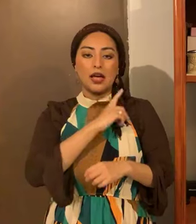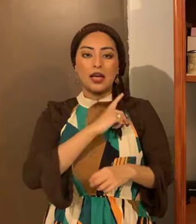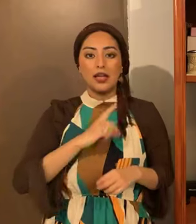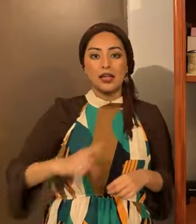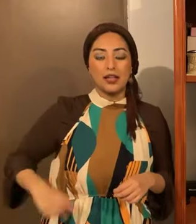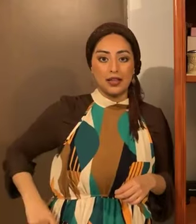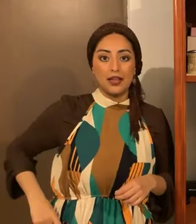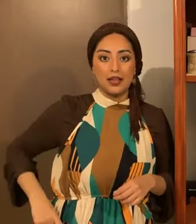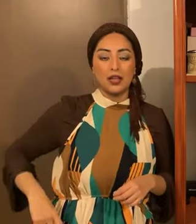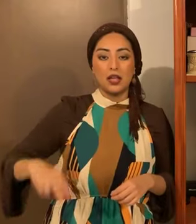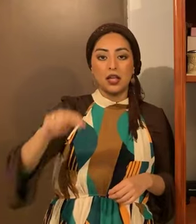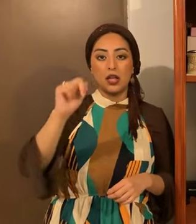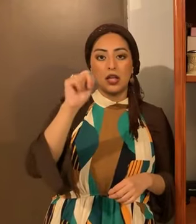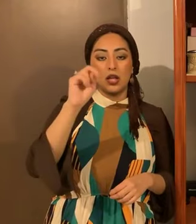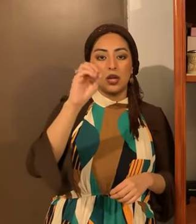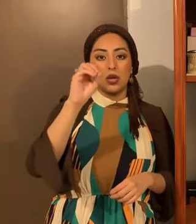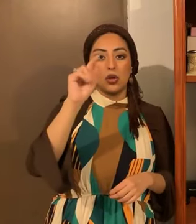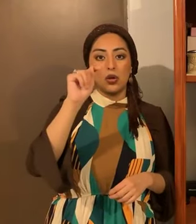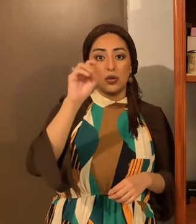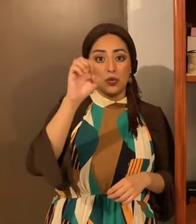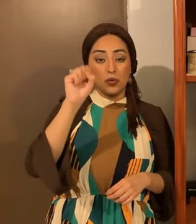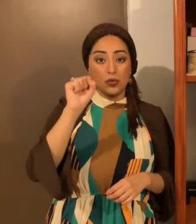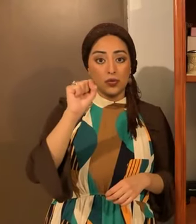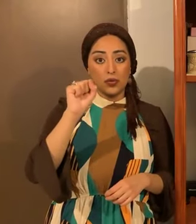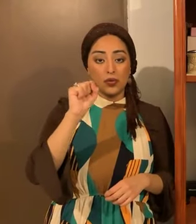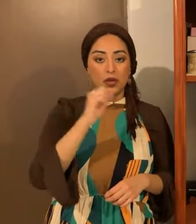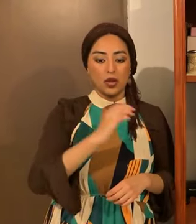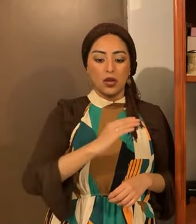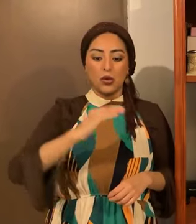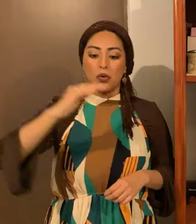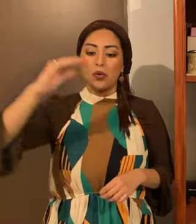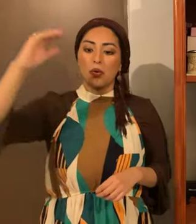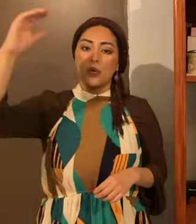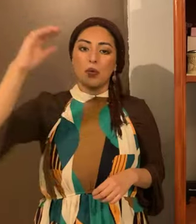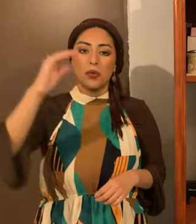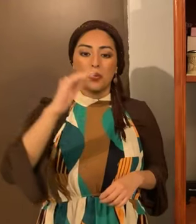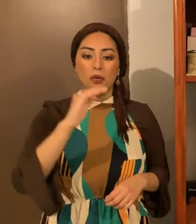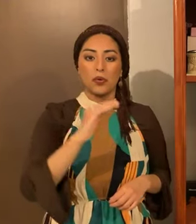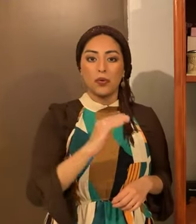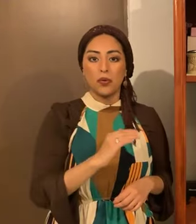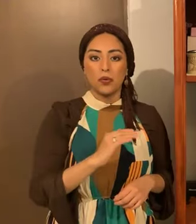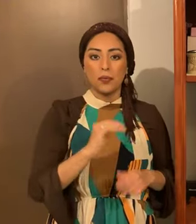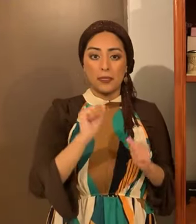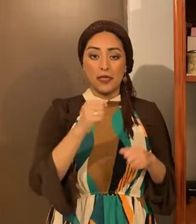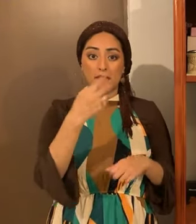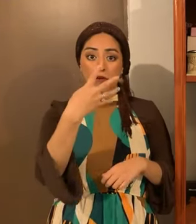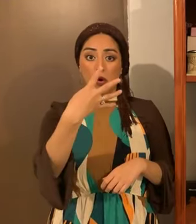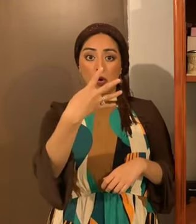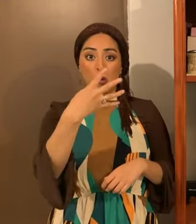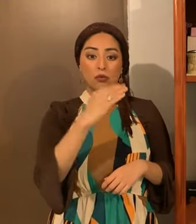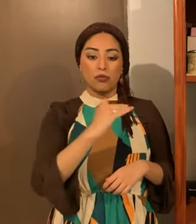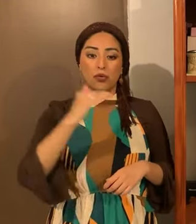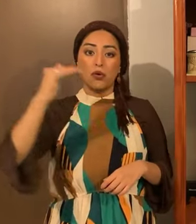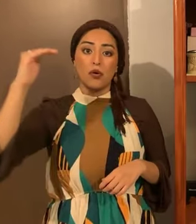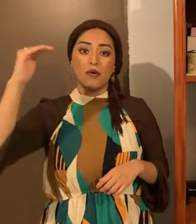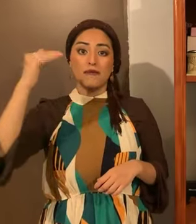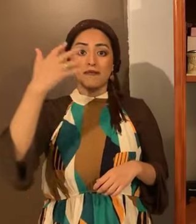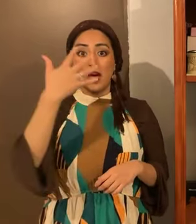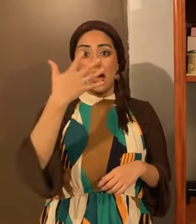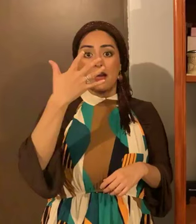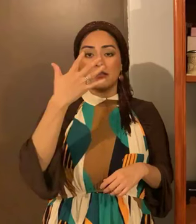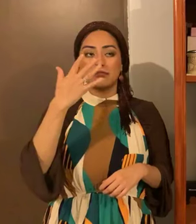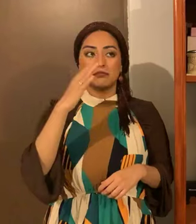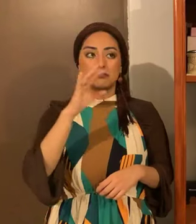las notas, las escalas, mejor dicho, eran, podrían ser de 4 notas, de 5 notas, incluso de